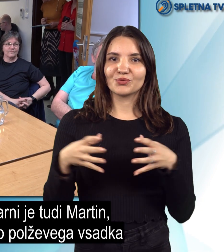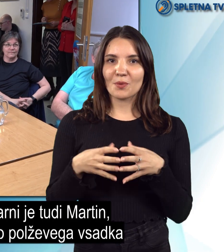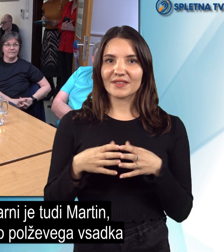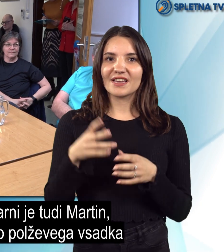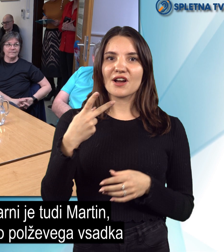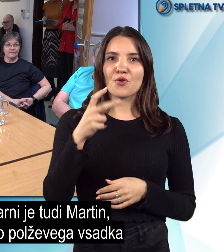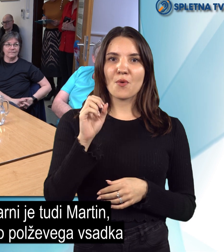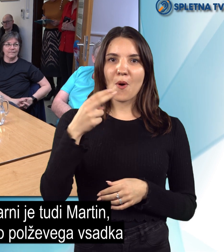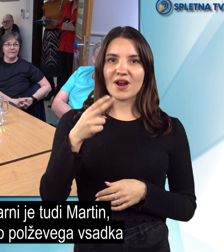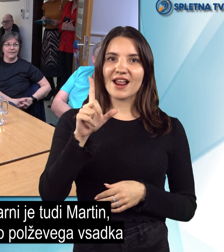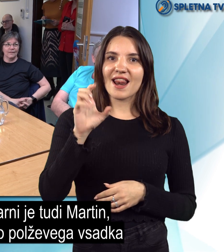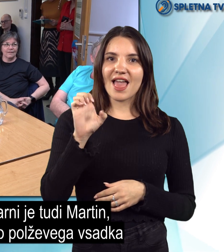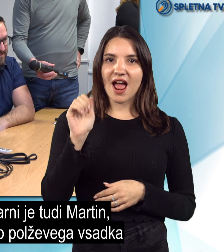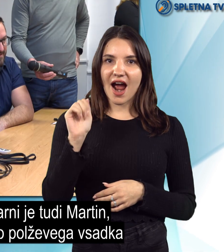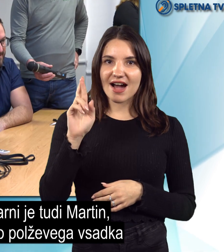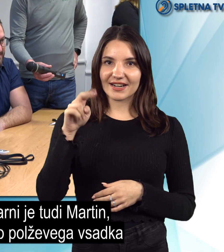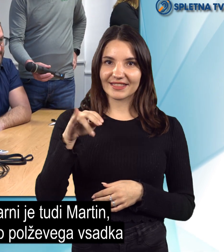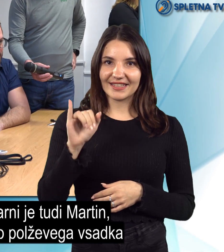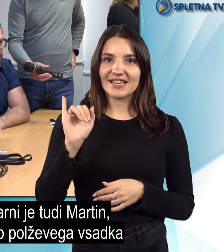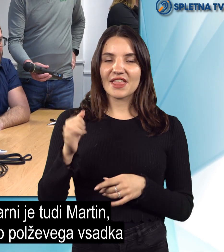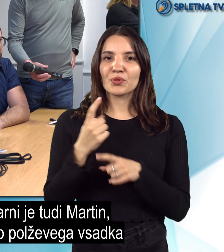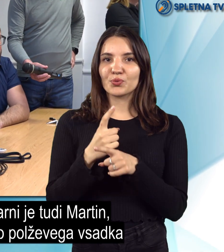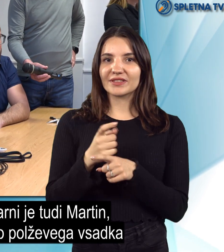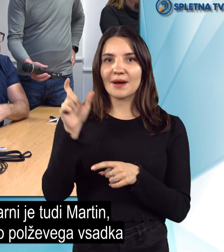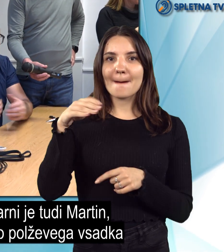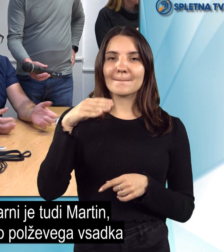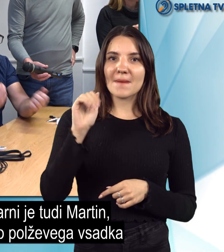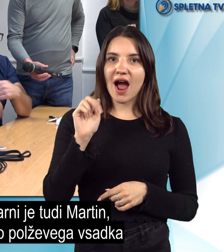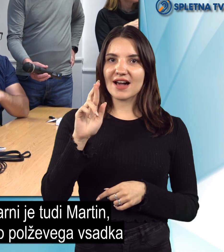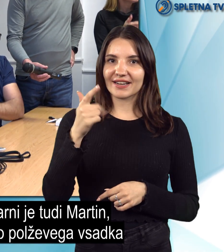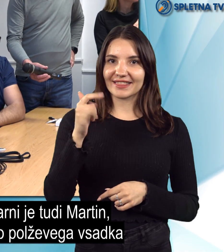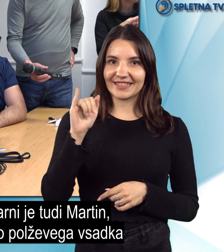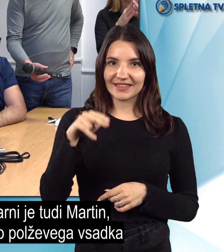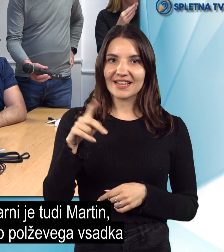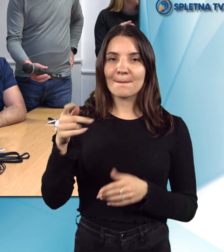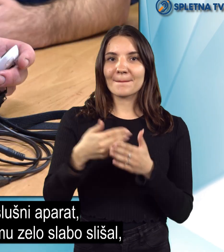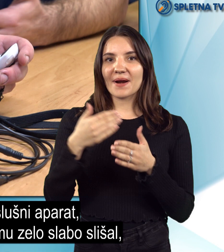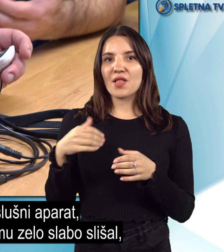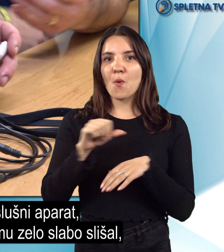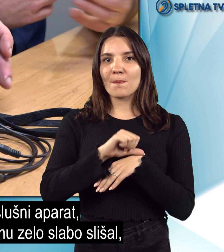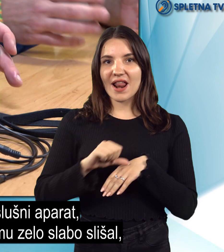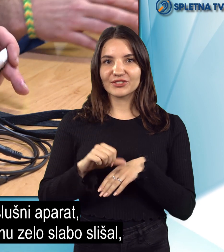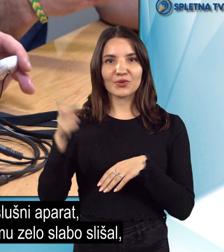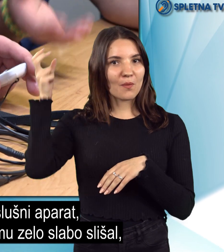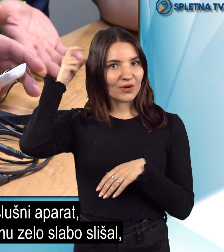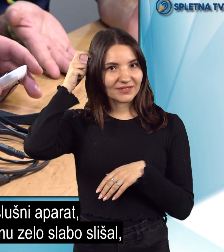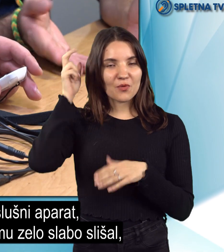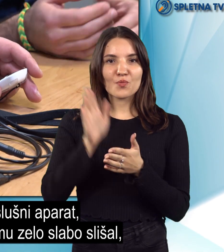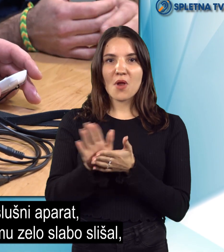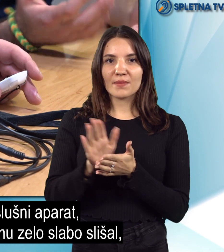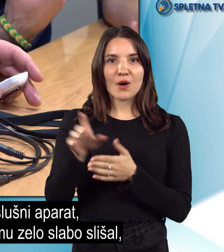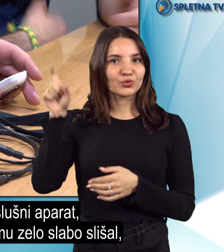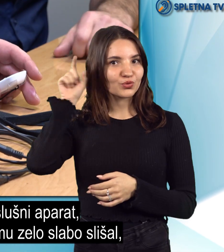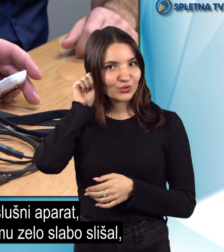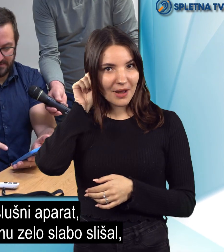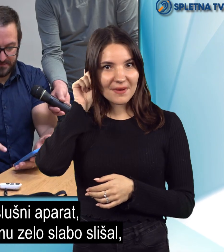V skupini kohlearni je tudi Martin, ki je pred operacijo polževega vsadka uporabljal slušni aparat,